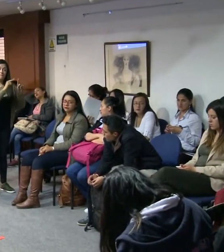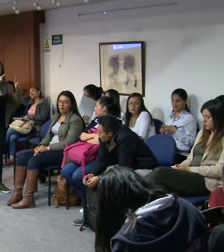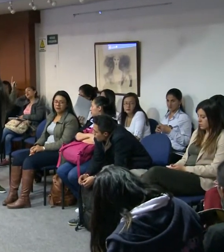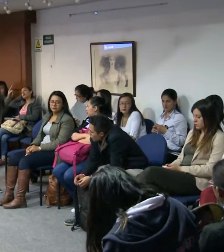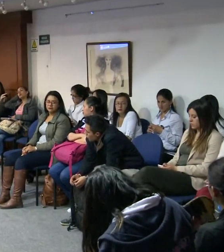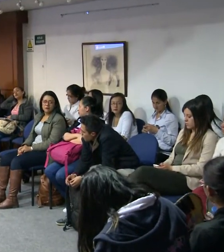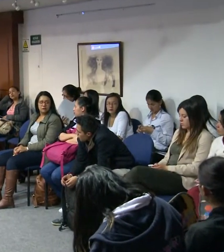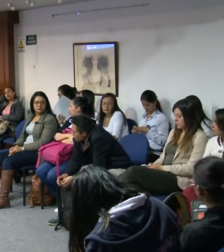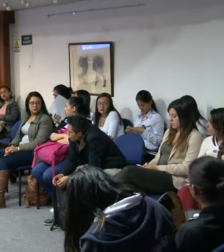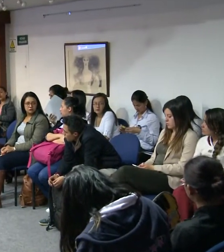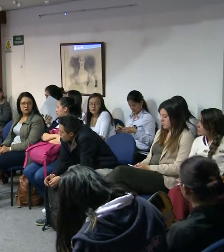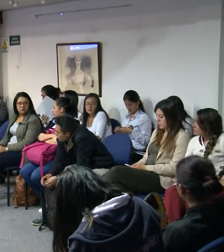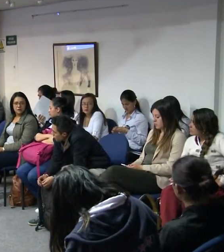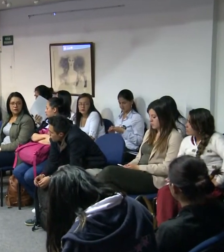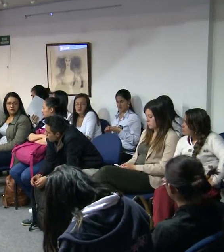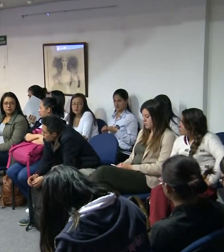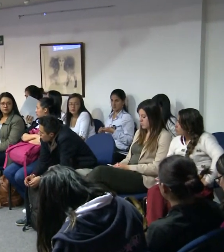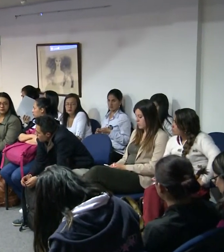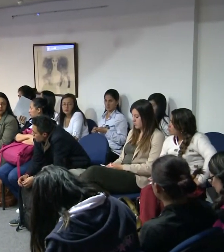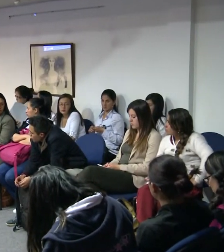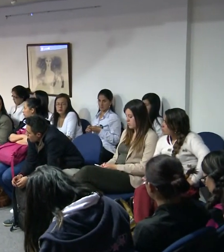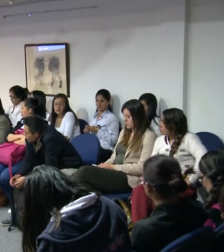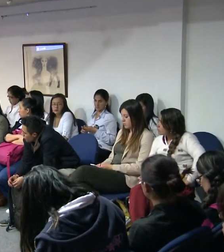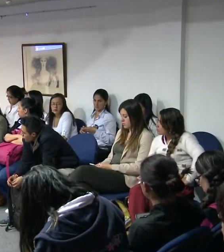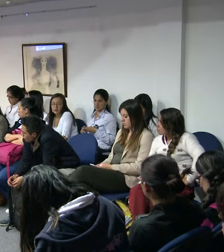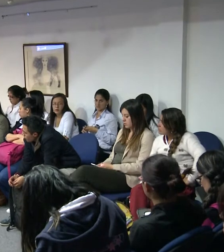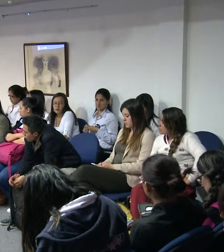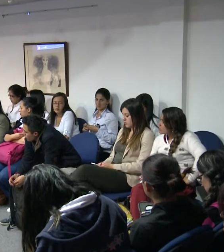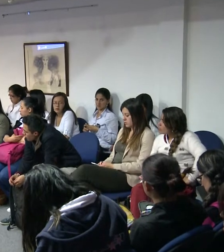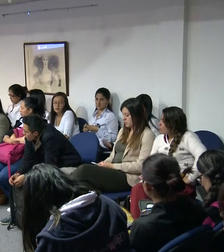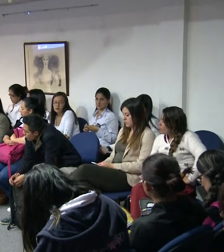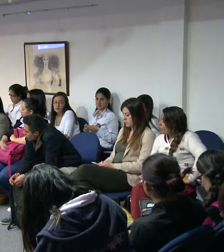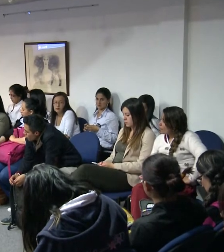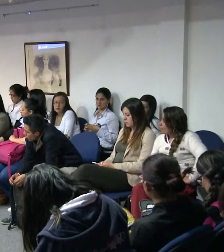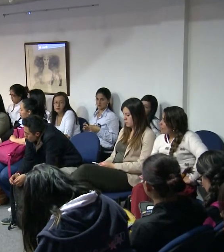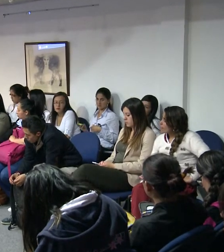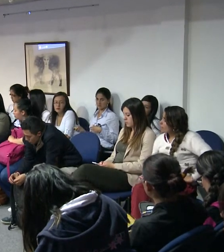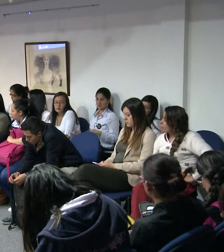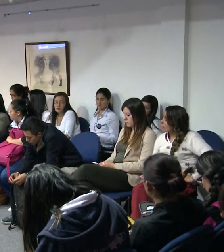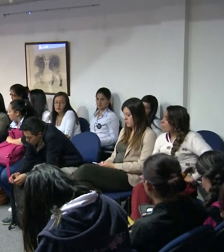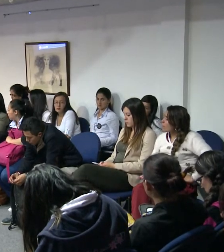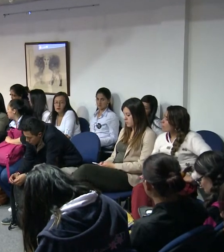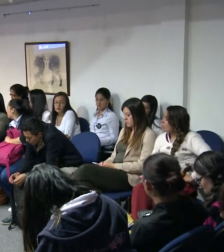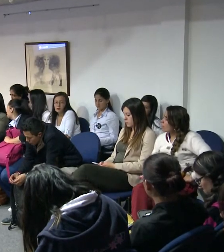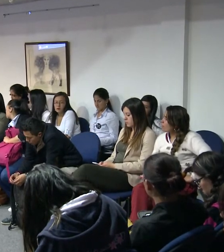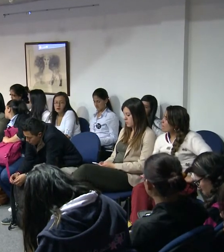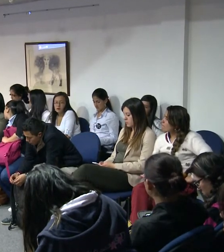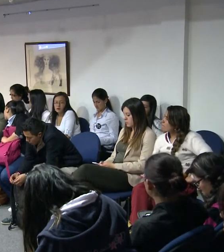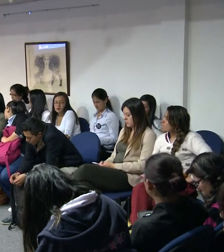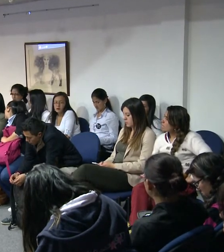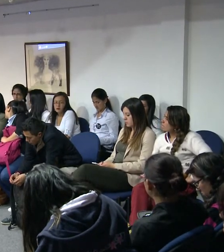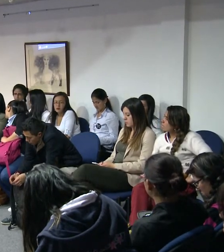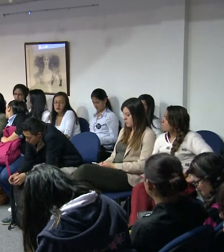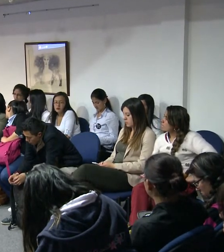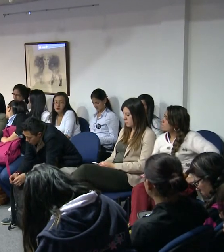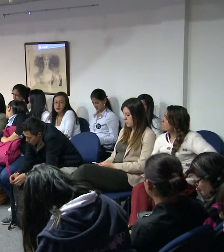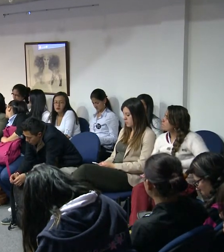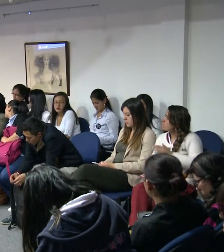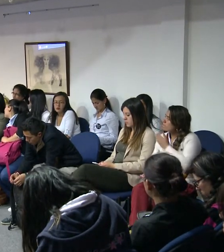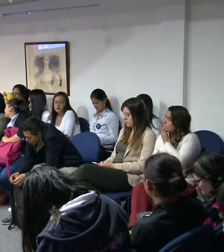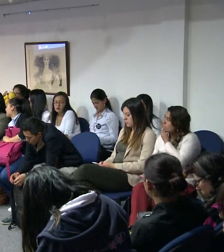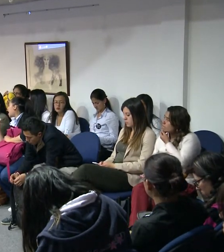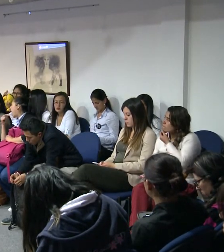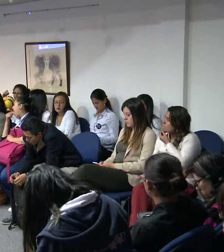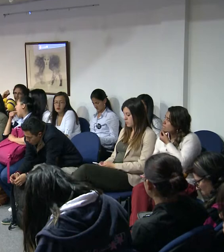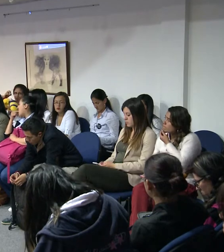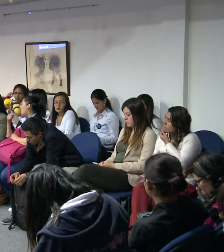lo que Activamente Narrando logró fue que ellos también reconocieran que, aparte de que tienen dificultades de salud, ellos